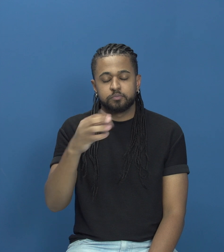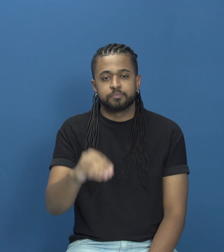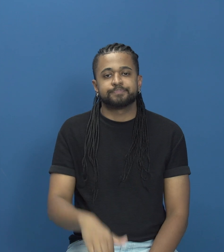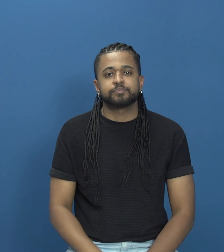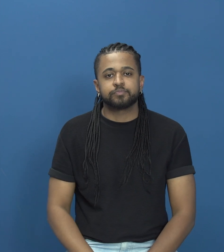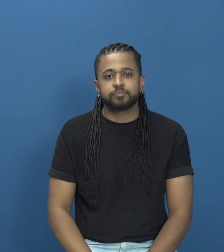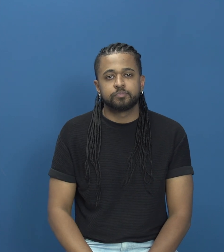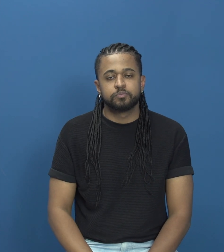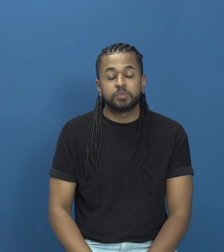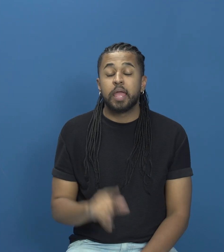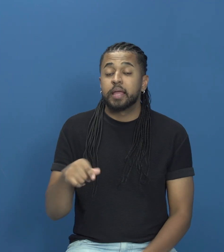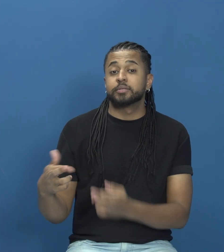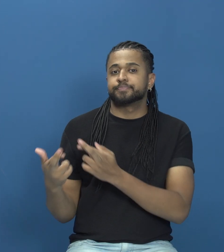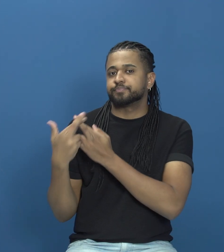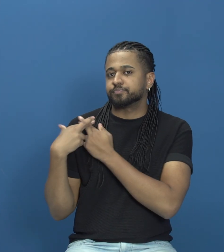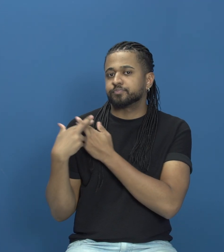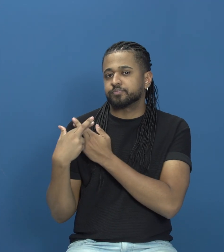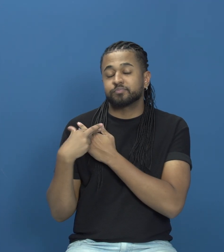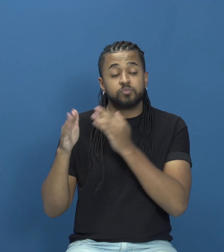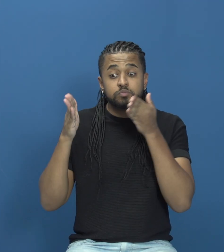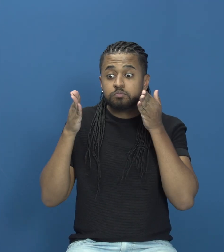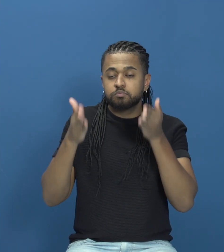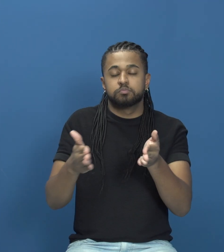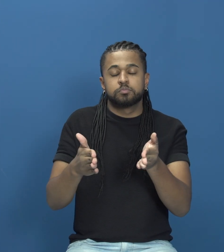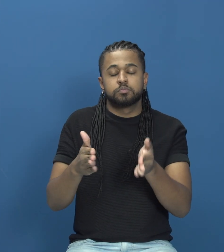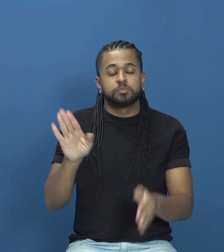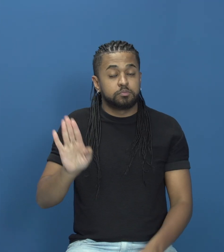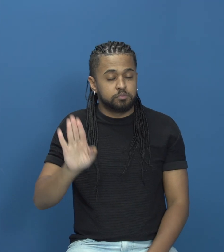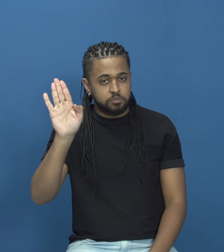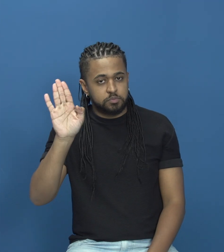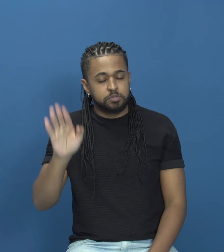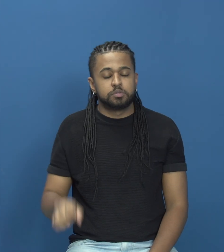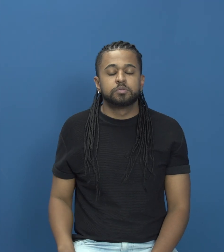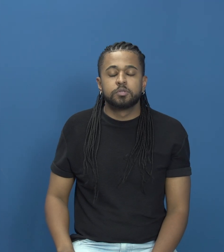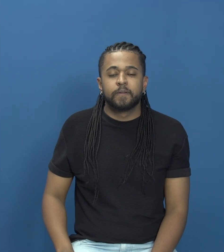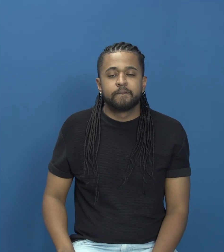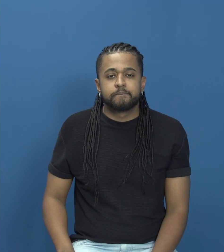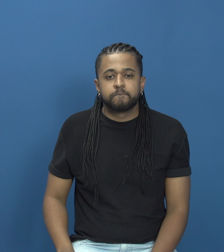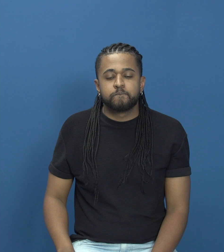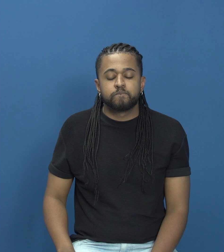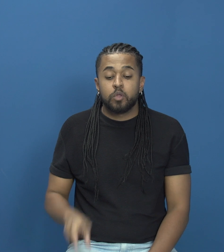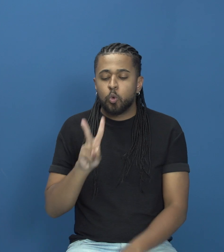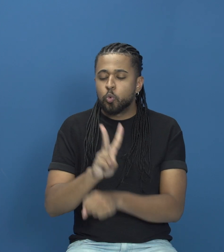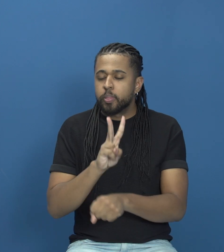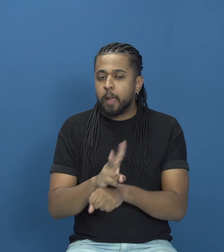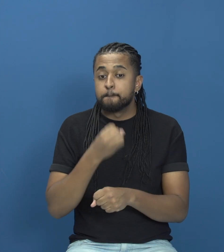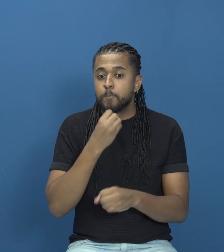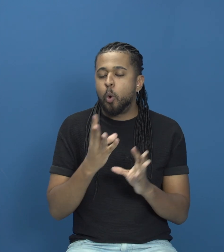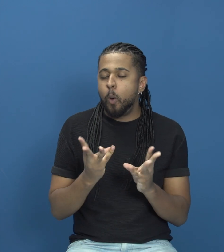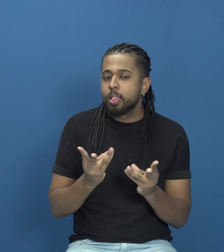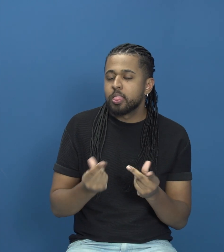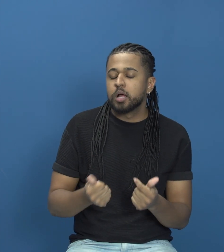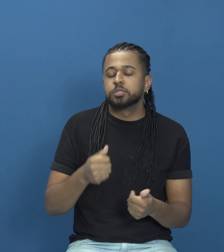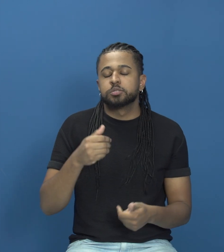11.12.10. É de responsabilidade exclusiva do candidato da candidata zelar pela boa qualidade